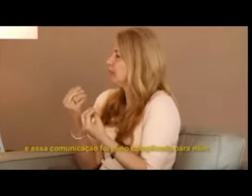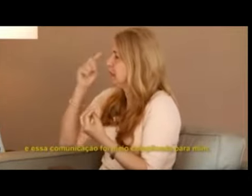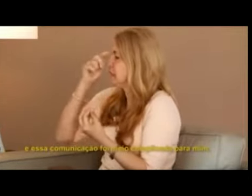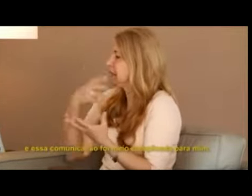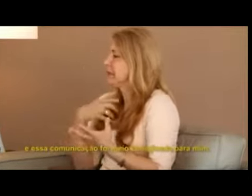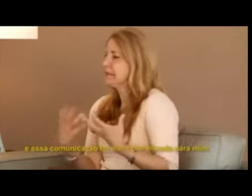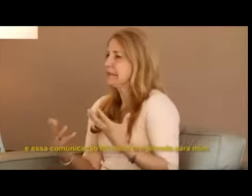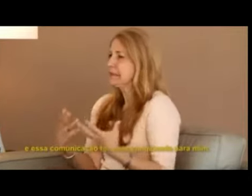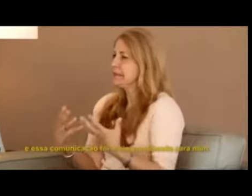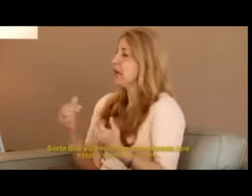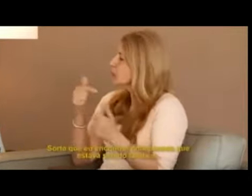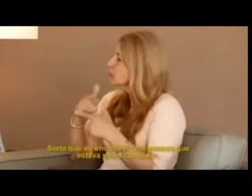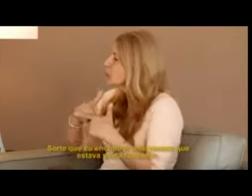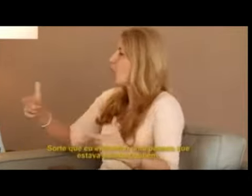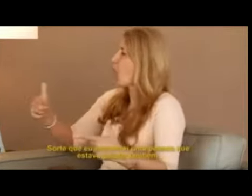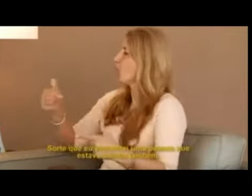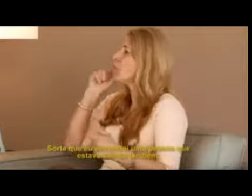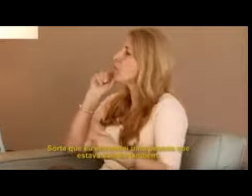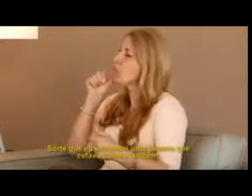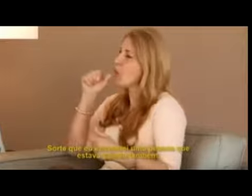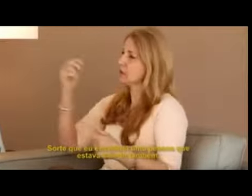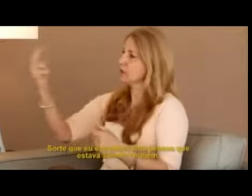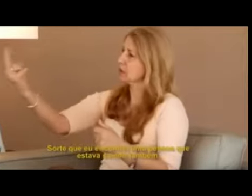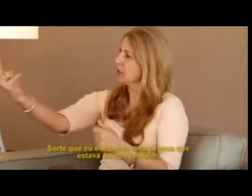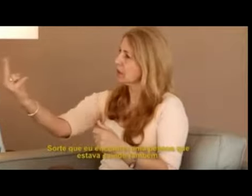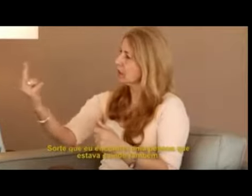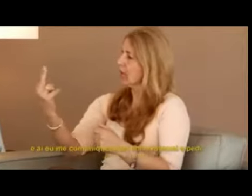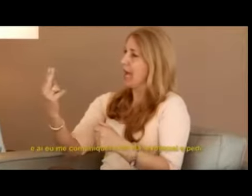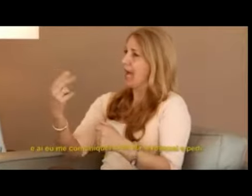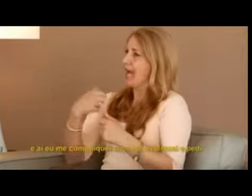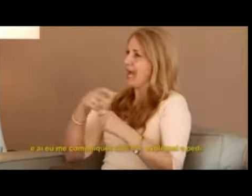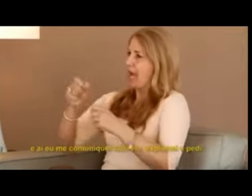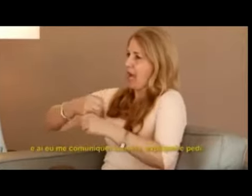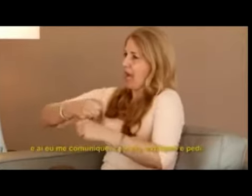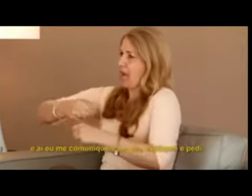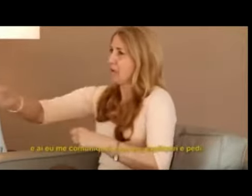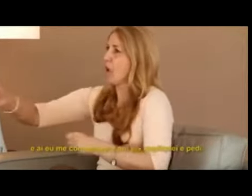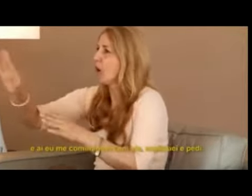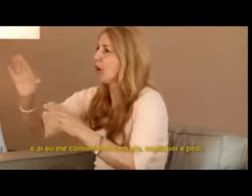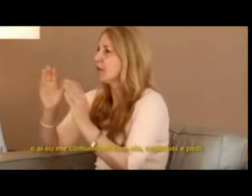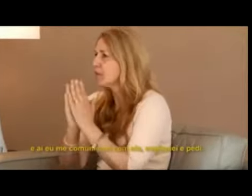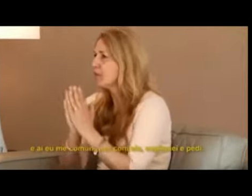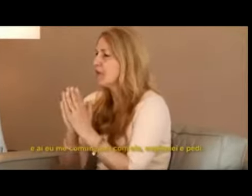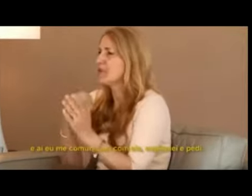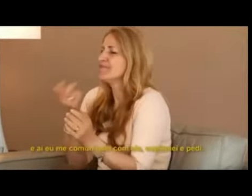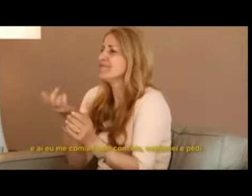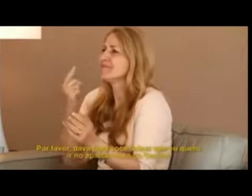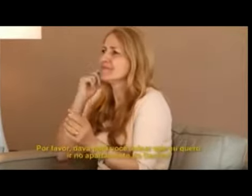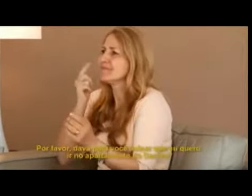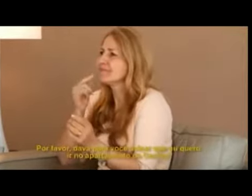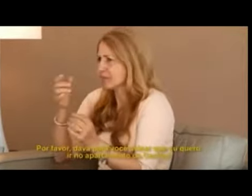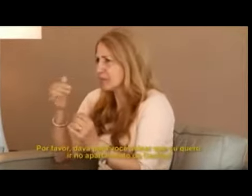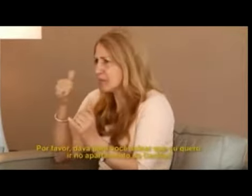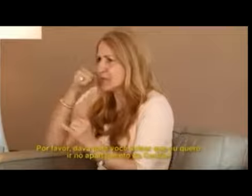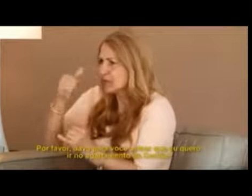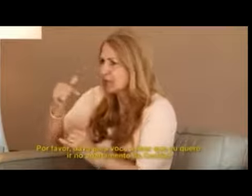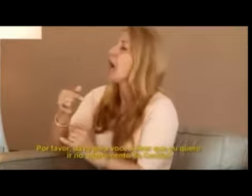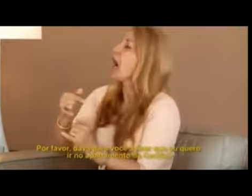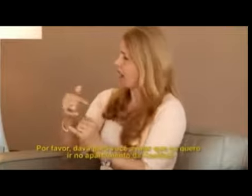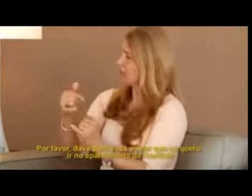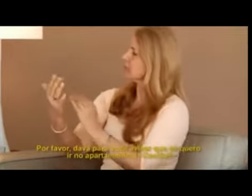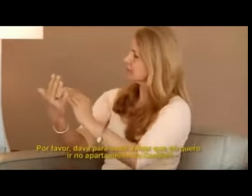foi meio complicada pra mim. Sorte que eu encontrei uma pessoa que estava saindo também. E aí eu me comuniquei com ela, expliquei, pedi, por favor,